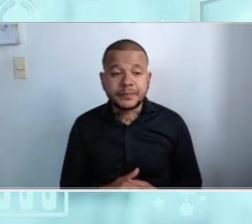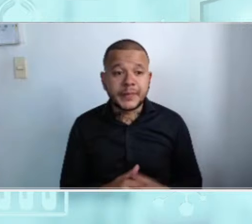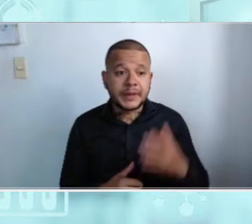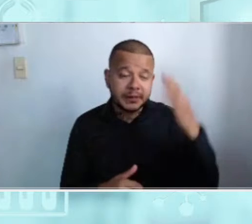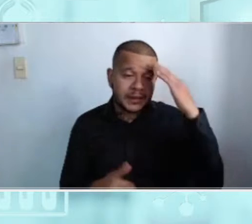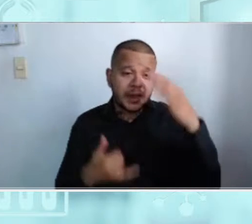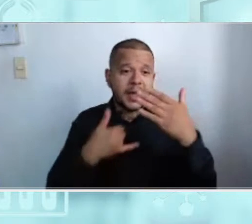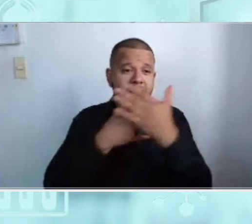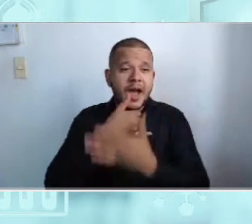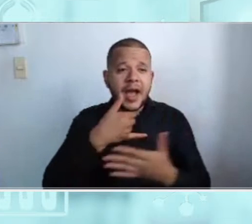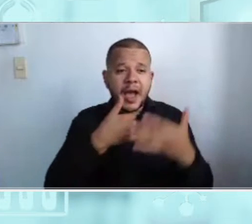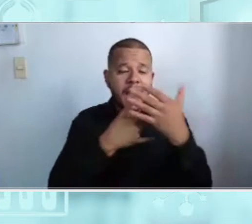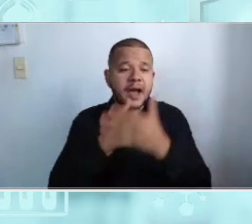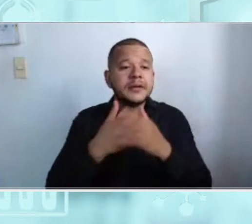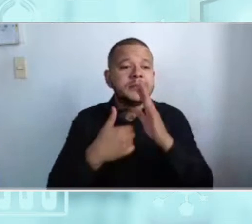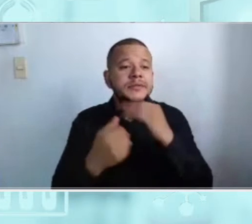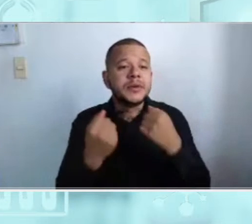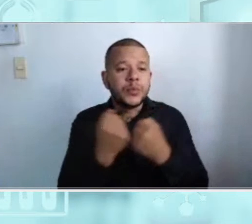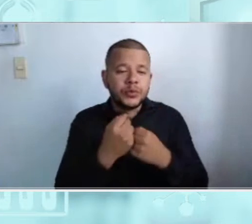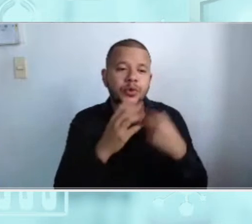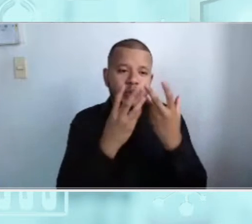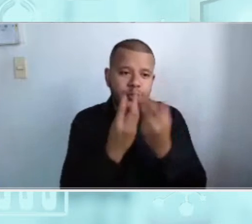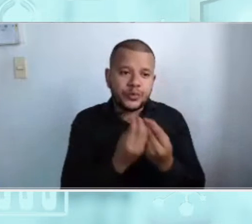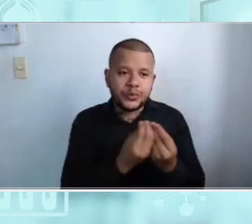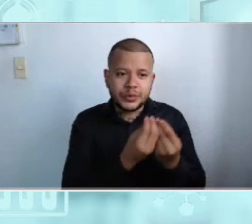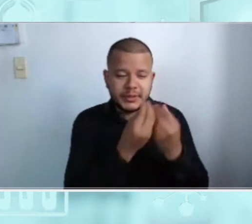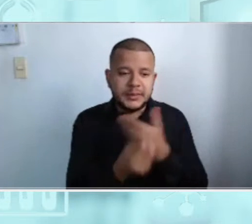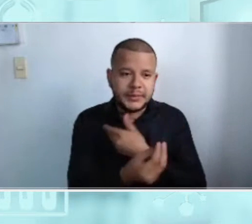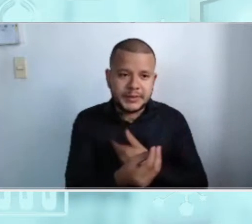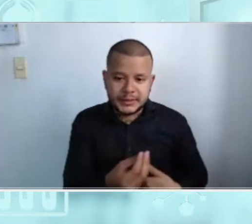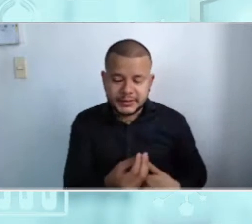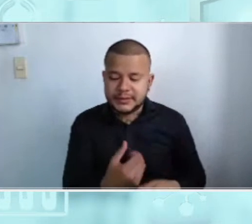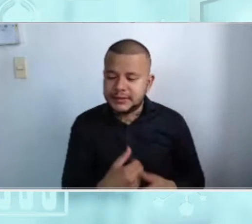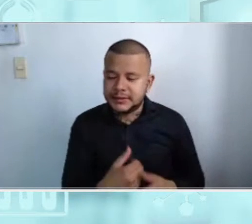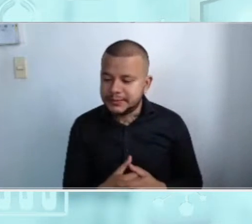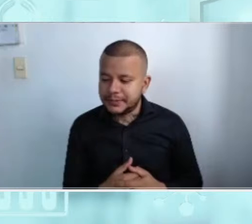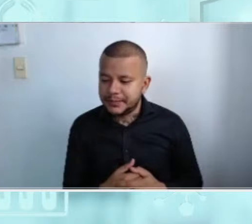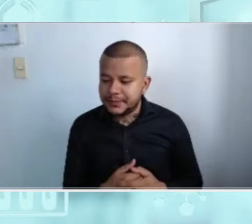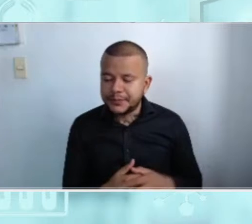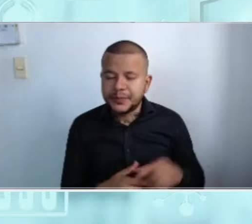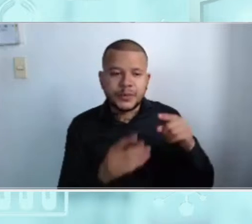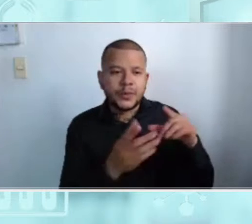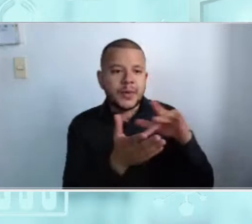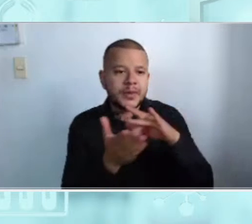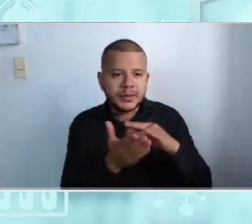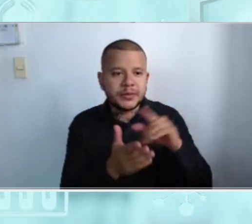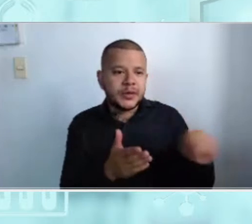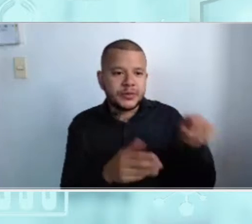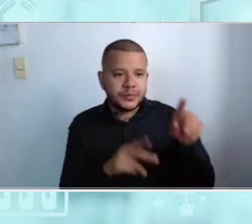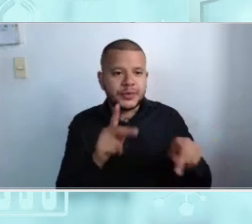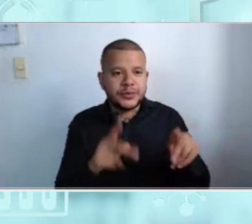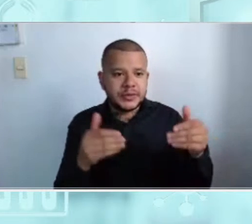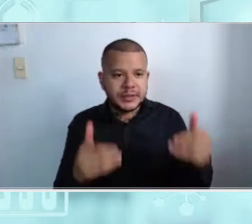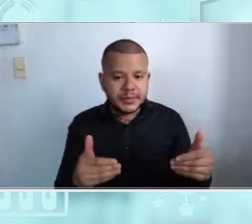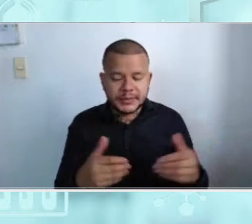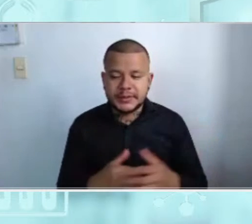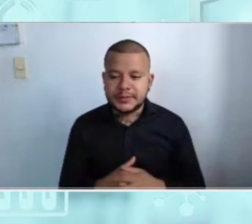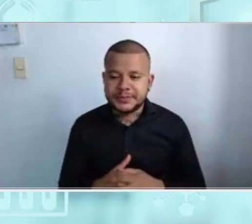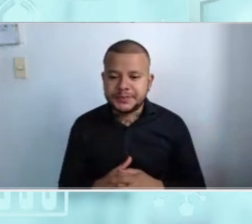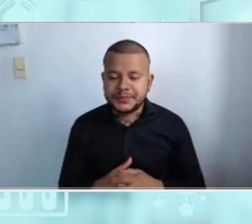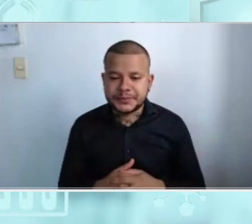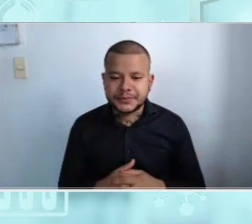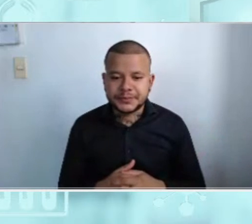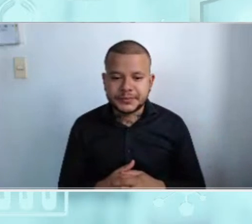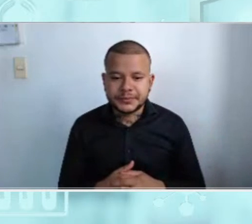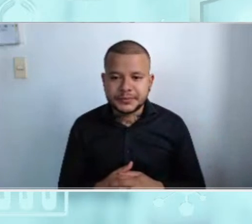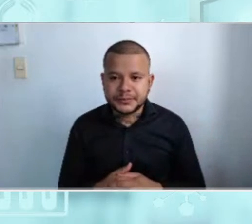con todo nuestro apoyo de la Consejería de Participación para las Personas con Discapacidad, con todos